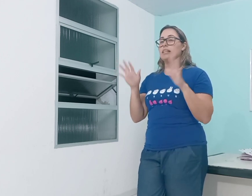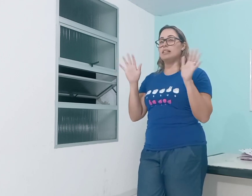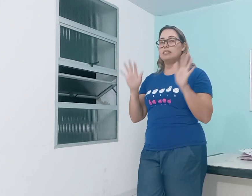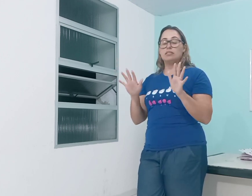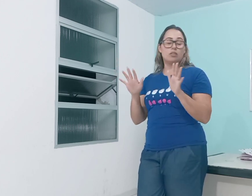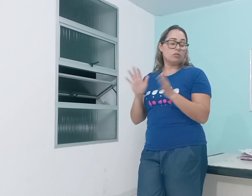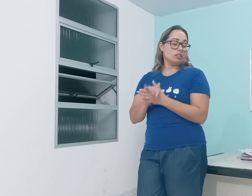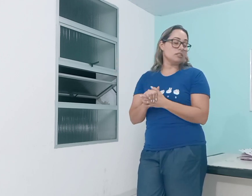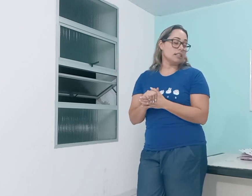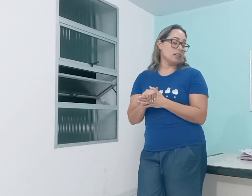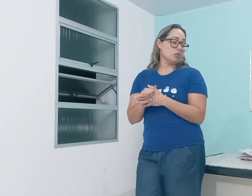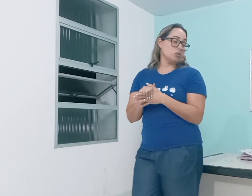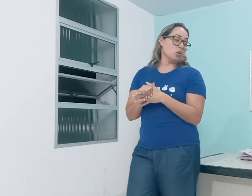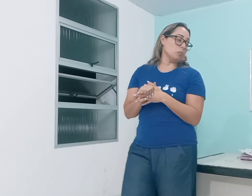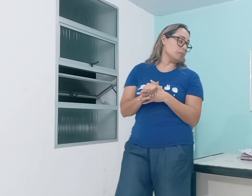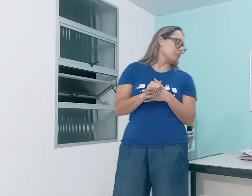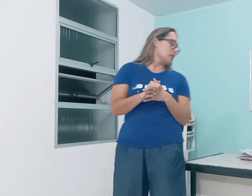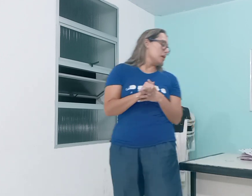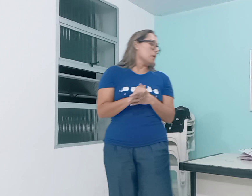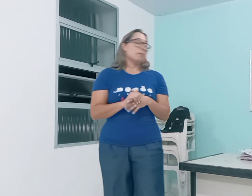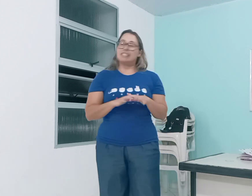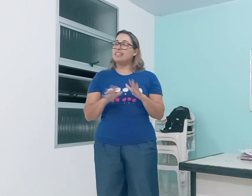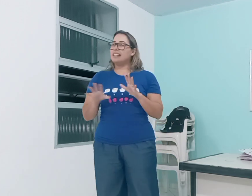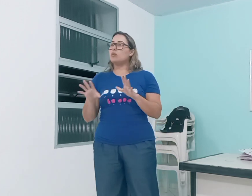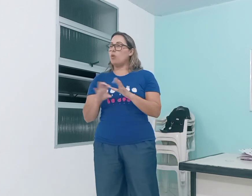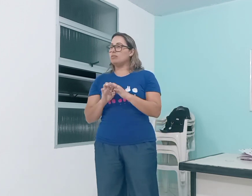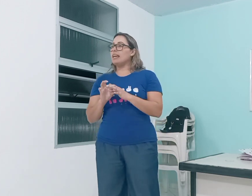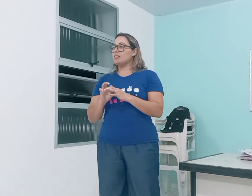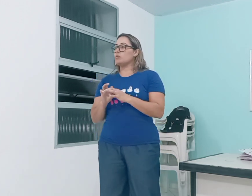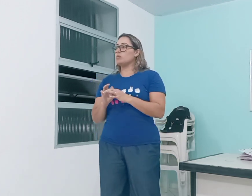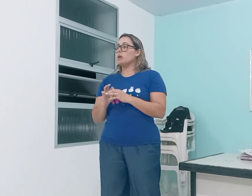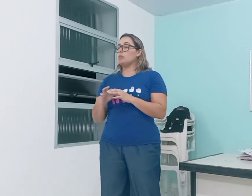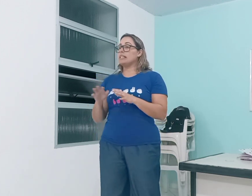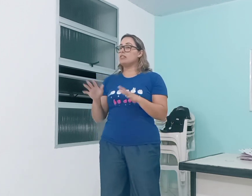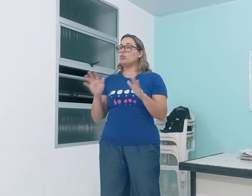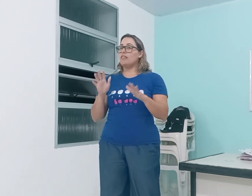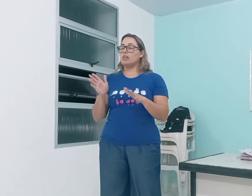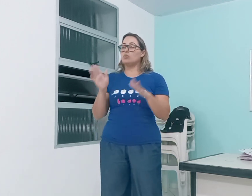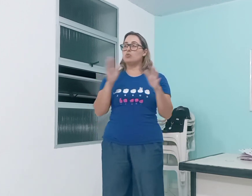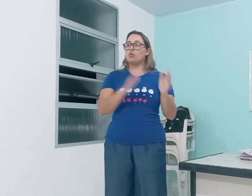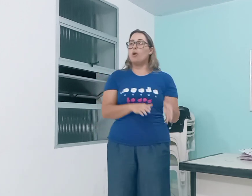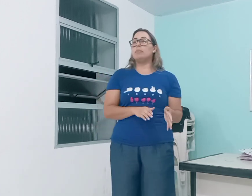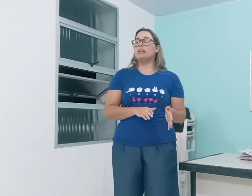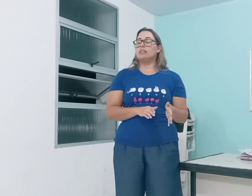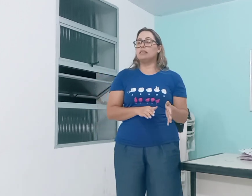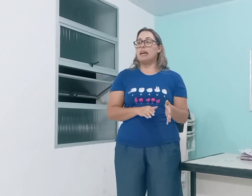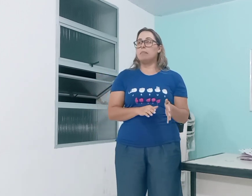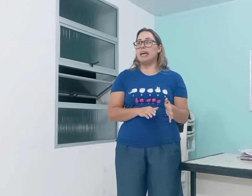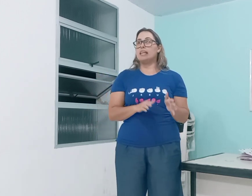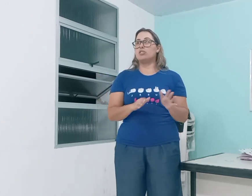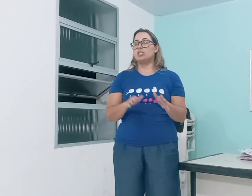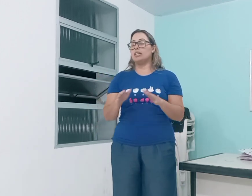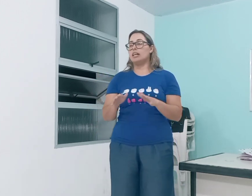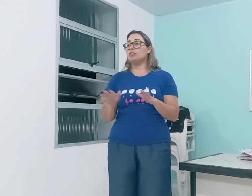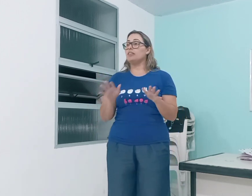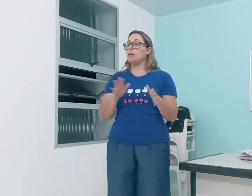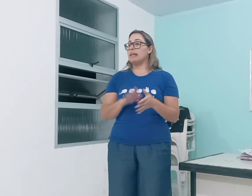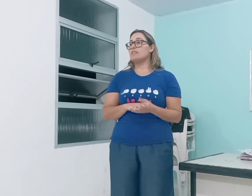ainda, então, não foi. Mas entenderam o contexto? E se eu estou falando sobre, né, mês de ano, fica mais